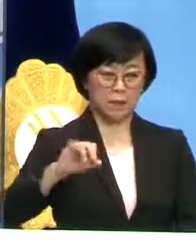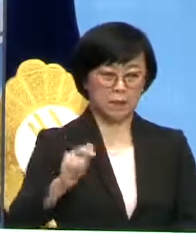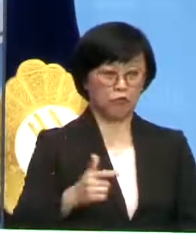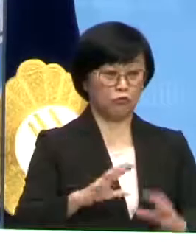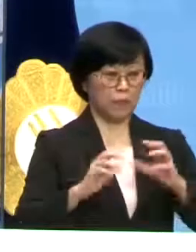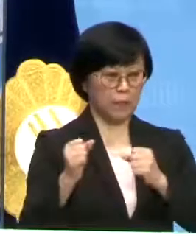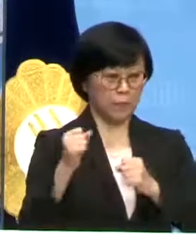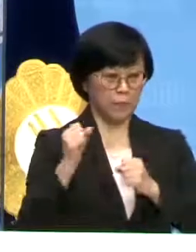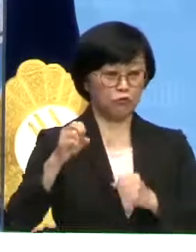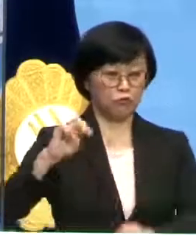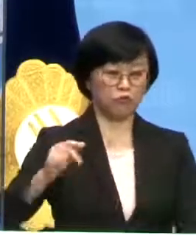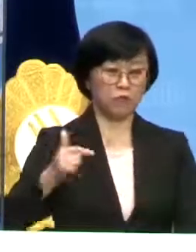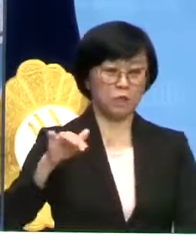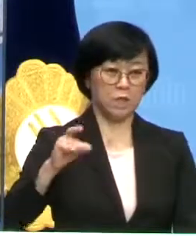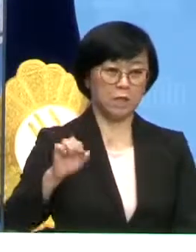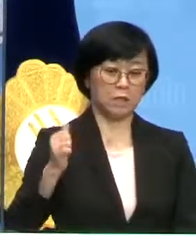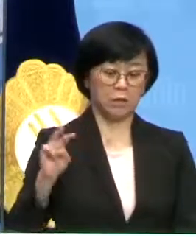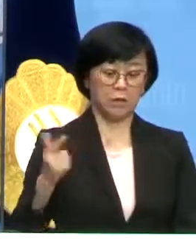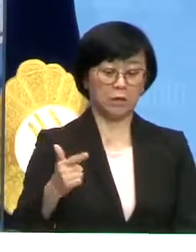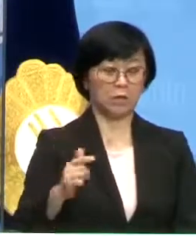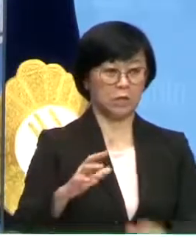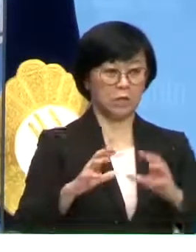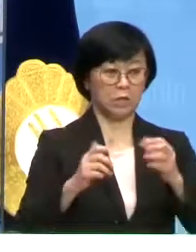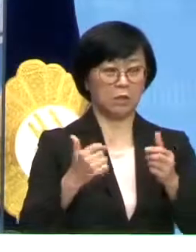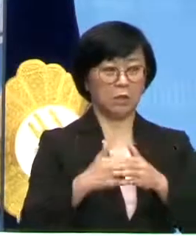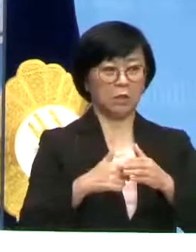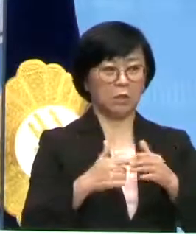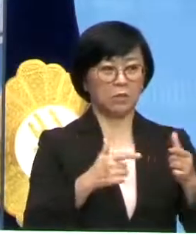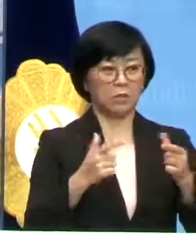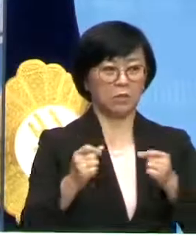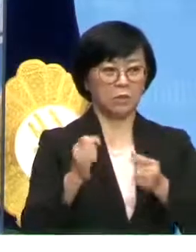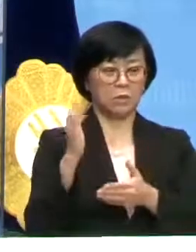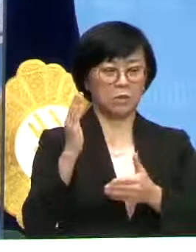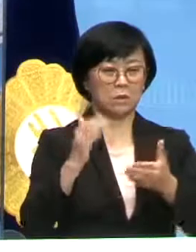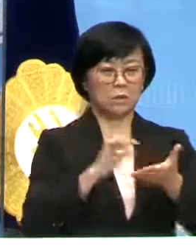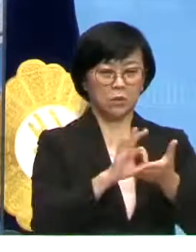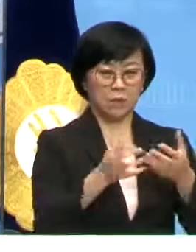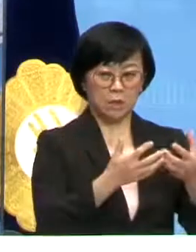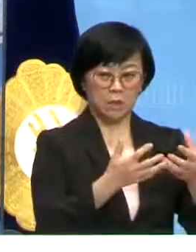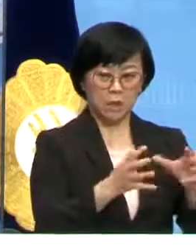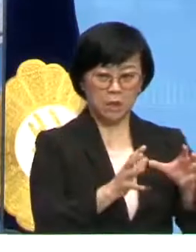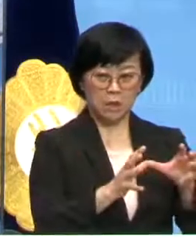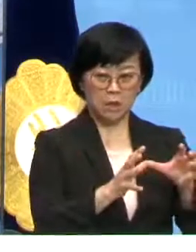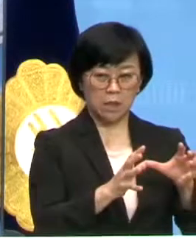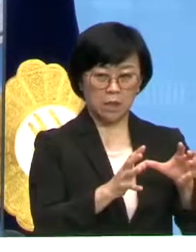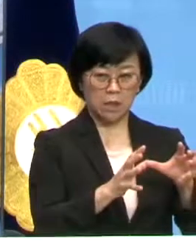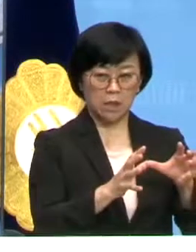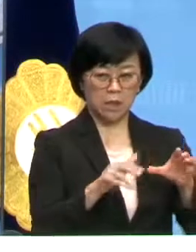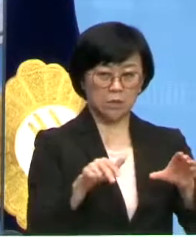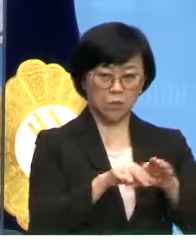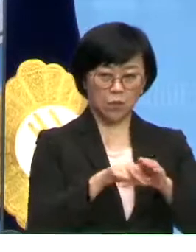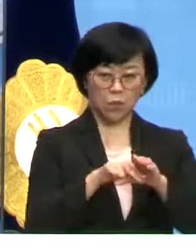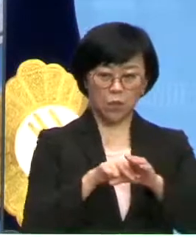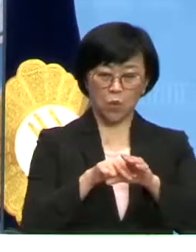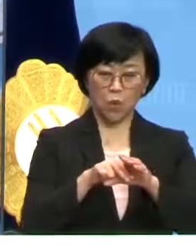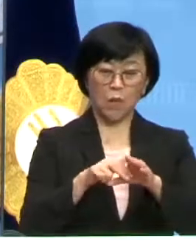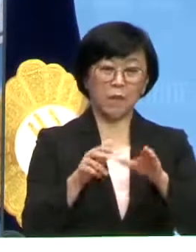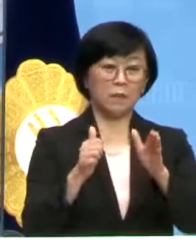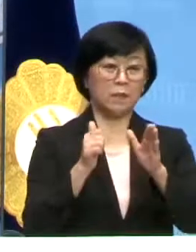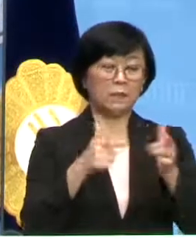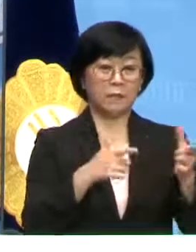국민의 이민찬 의원님 참석해 주셨습니다 그리고 온 공로도 에 참여하는 소비자 단체의 소비자 함께 전기로 상임 백산님